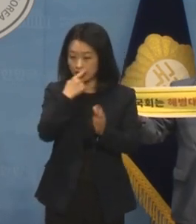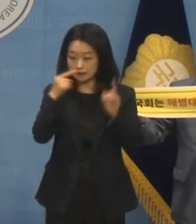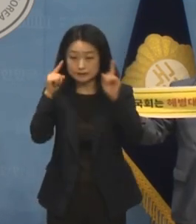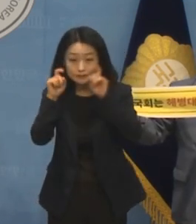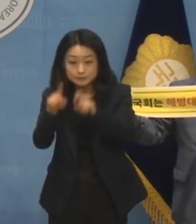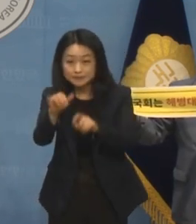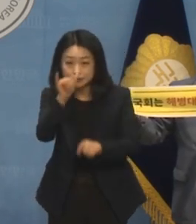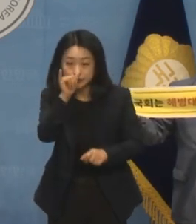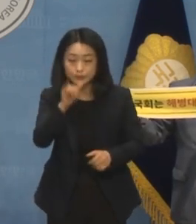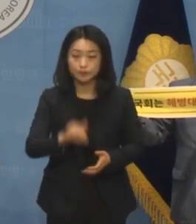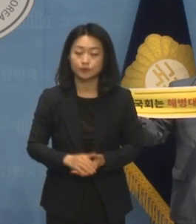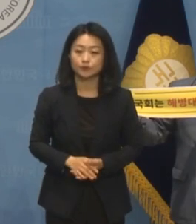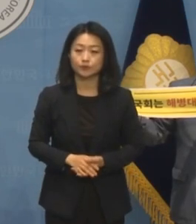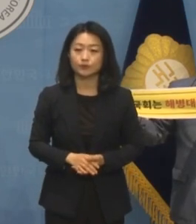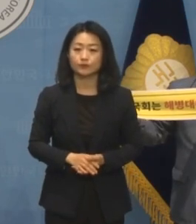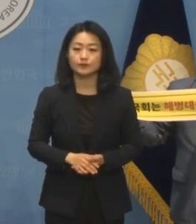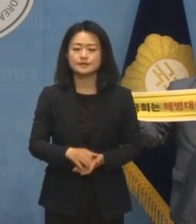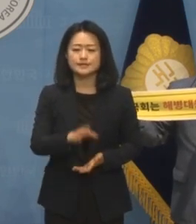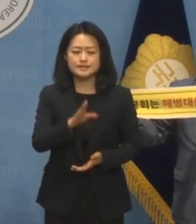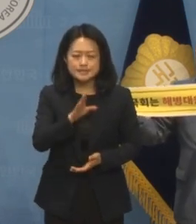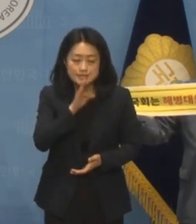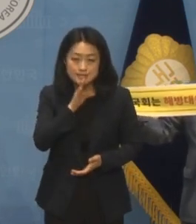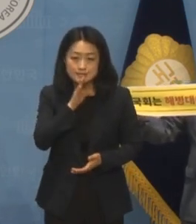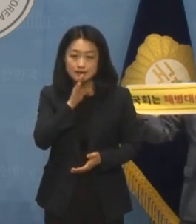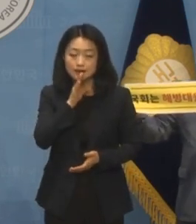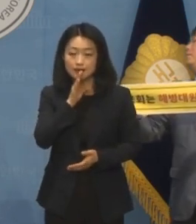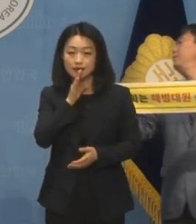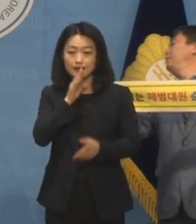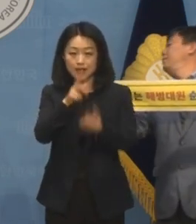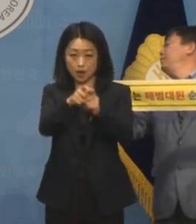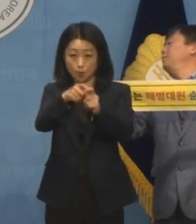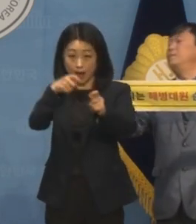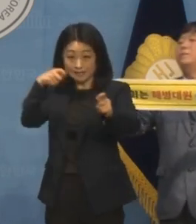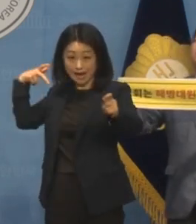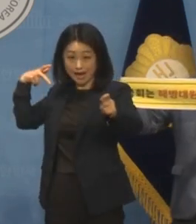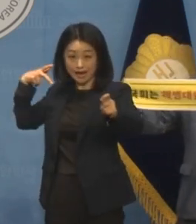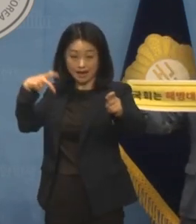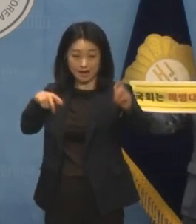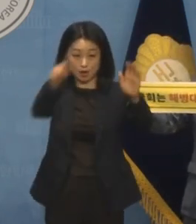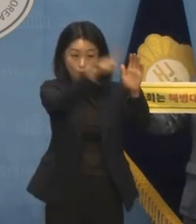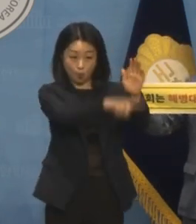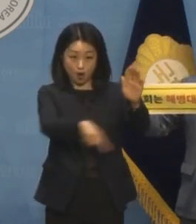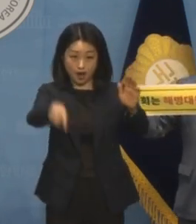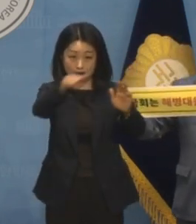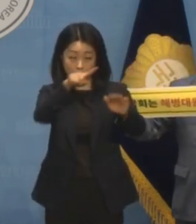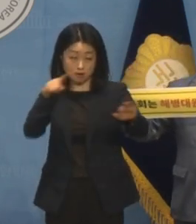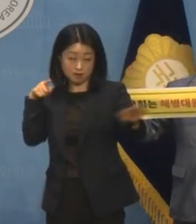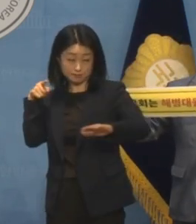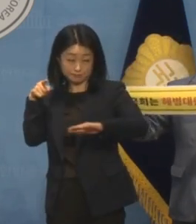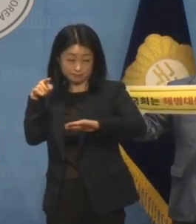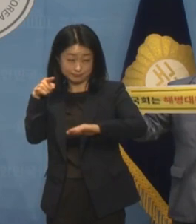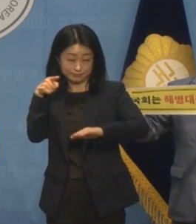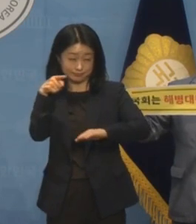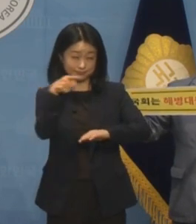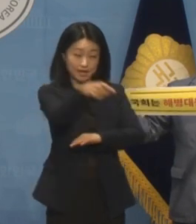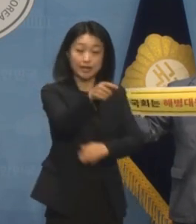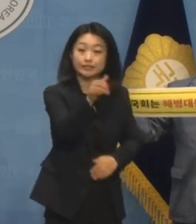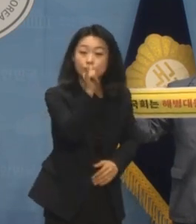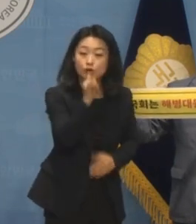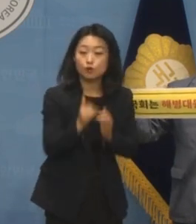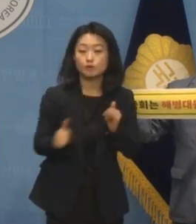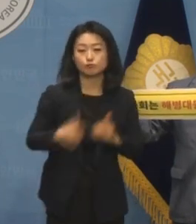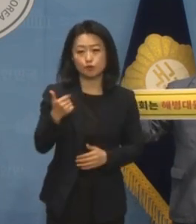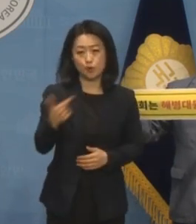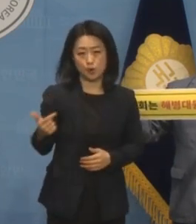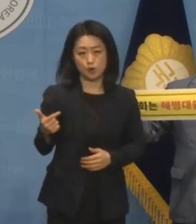있습니다. 진실의 화살은 관역을 향해 달려가고 있습니다. 분노하고 계신 우리